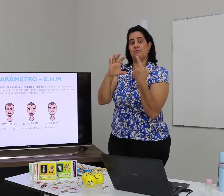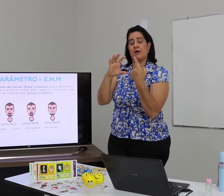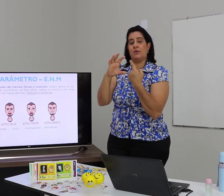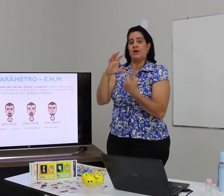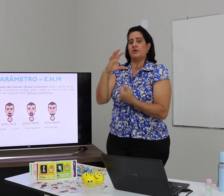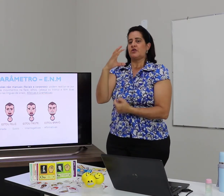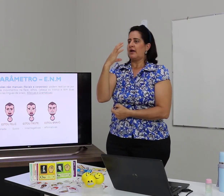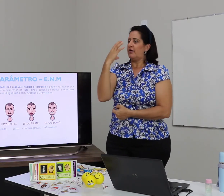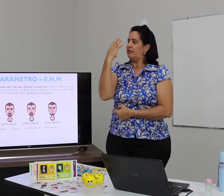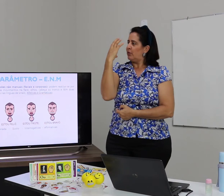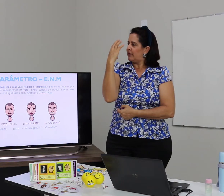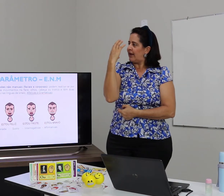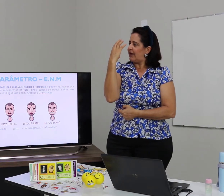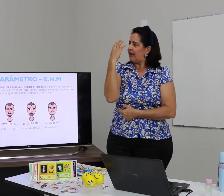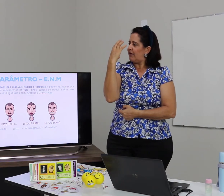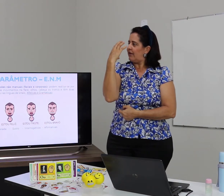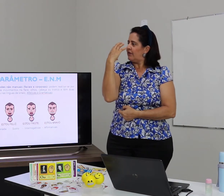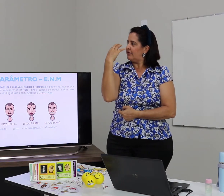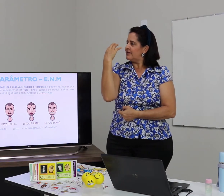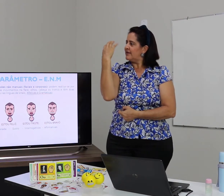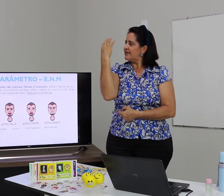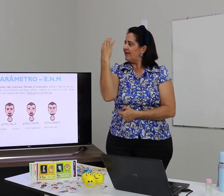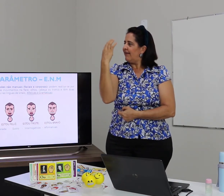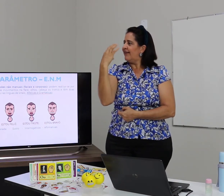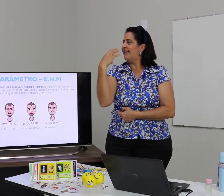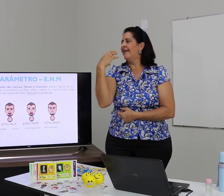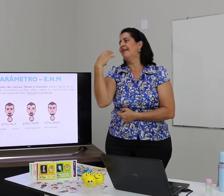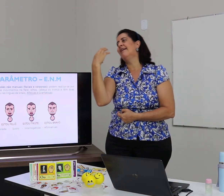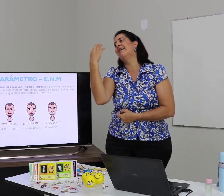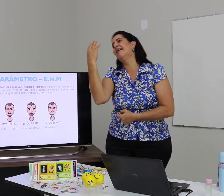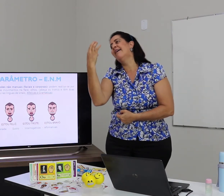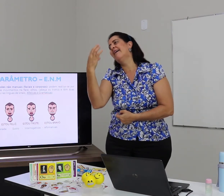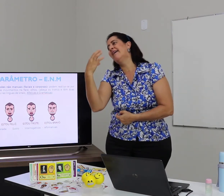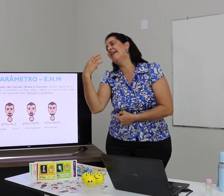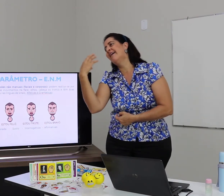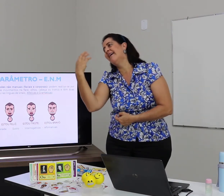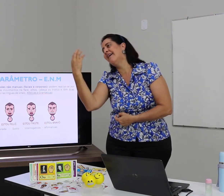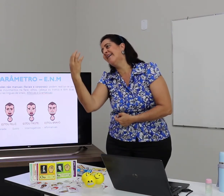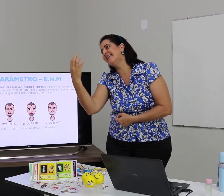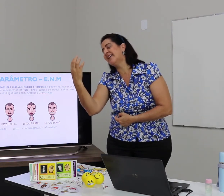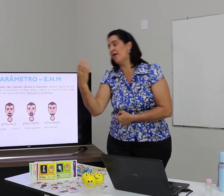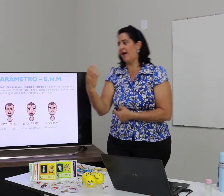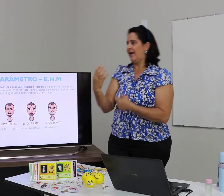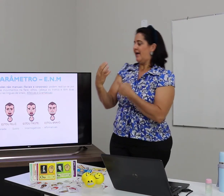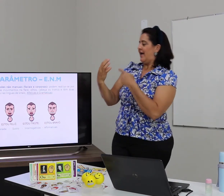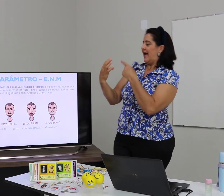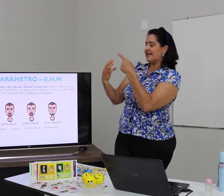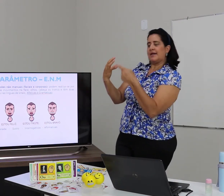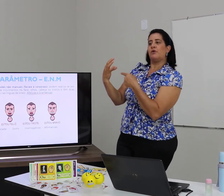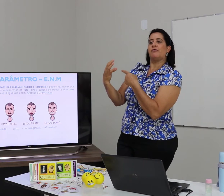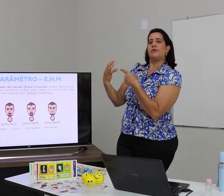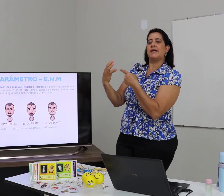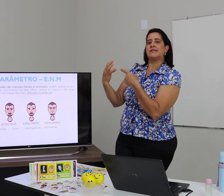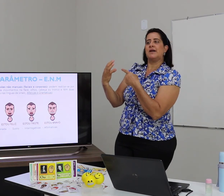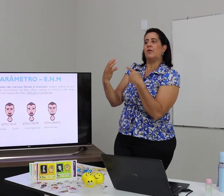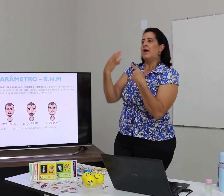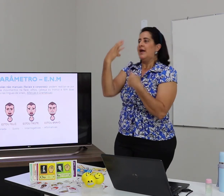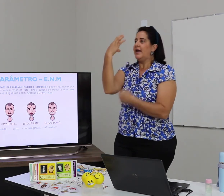mão. Só que agora eu vou botar aqui, ó, e eu vou fazer assim, ó. Então, ó, essa configuração